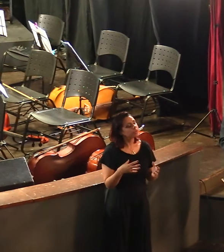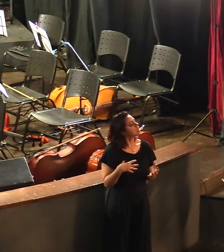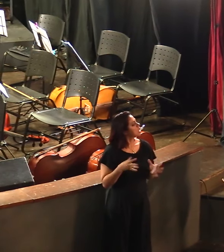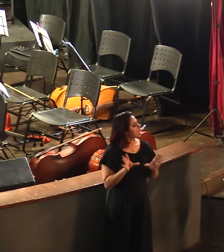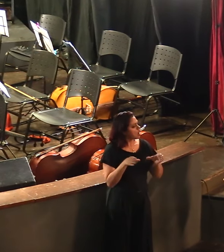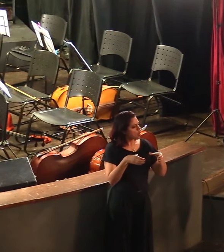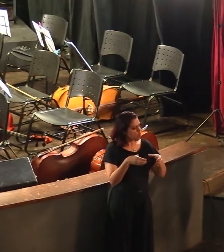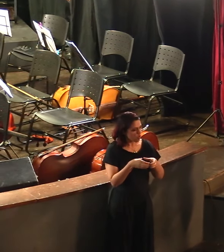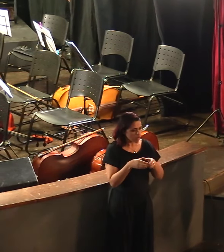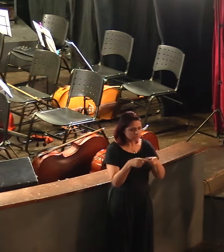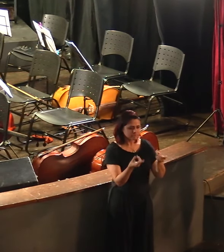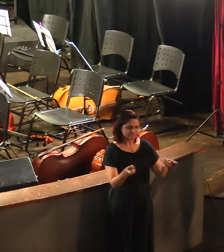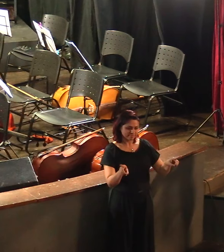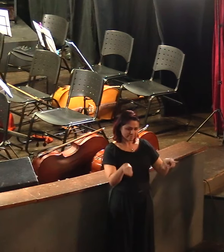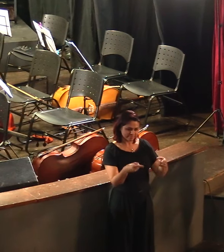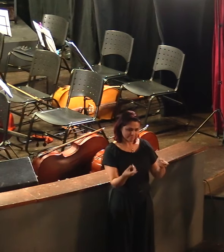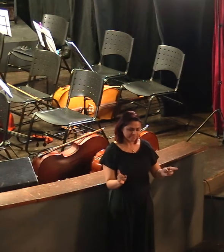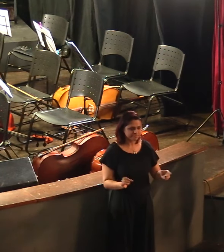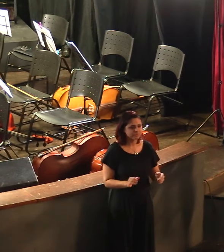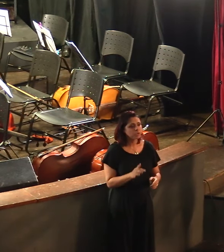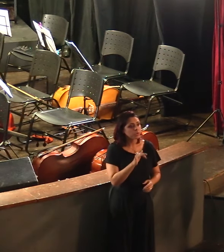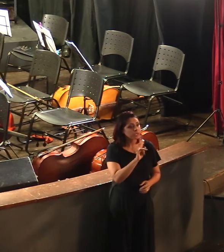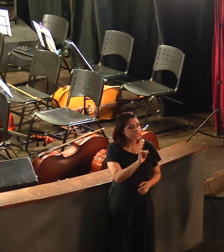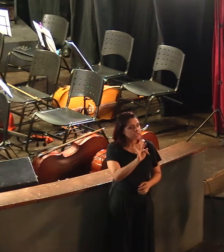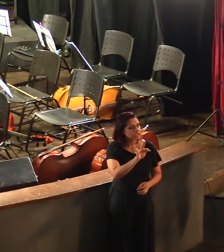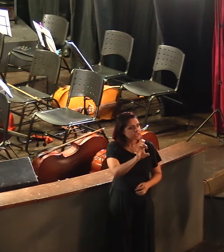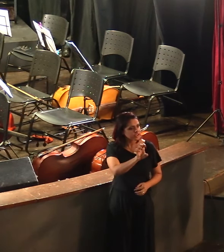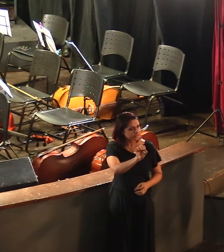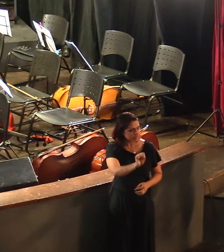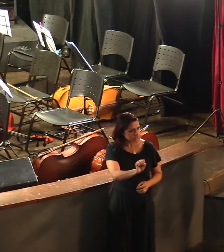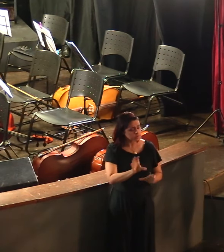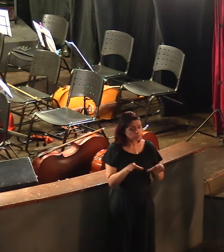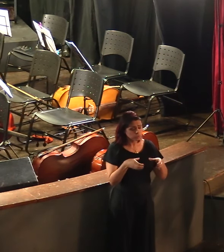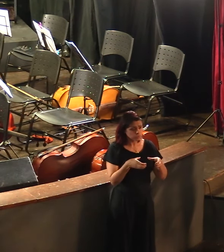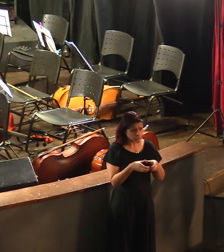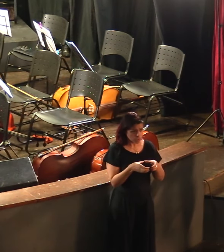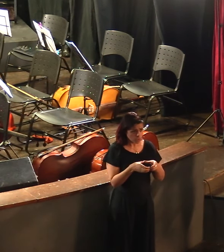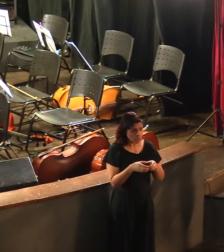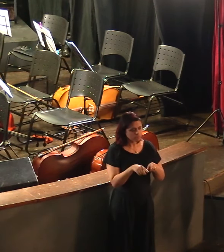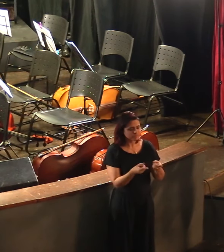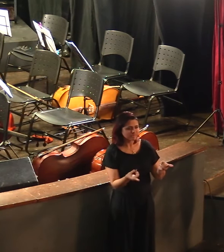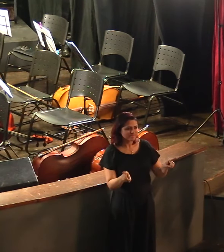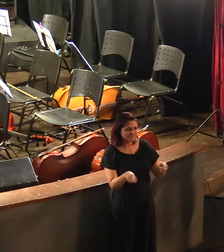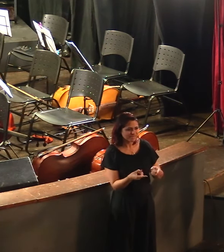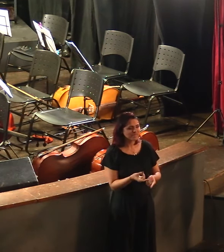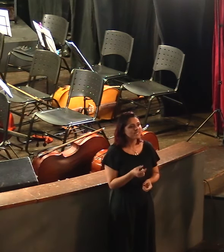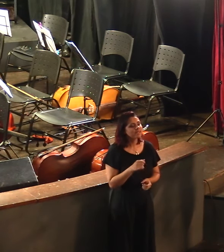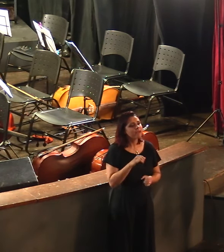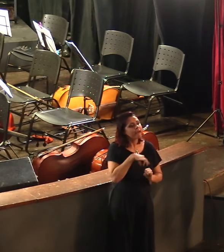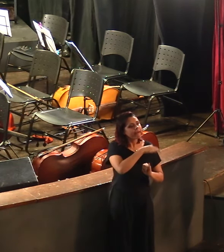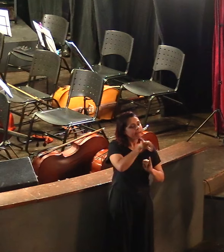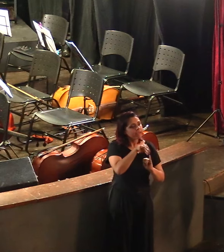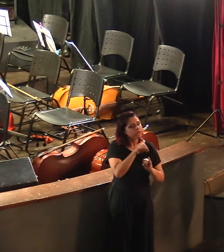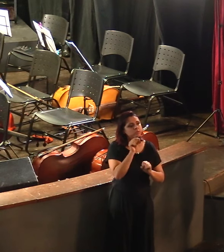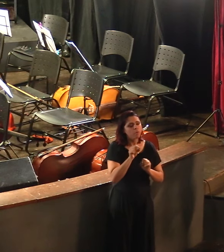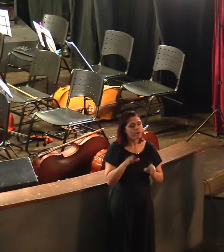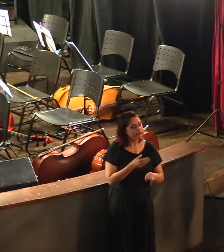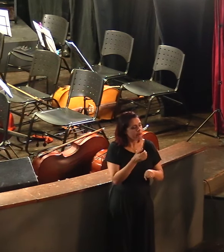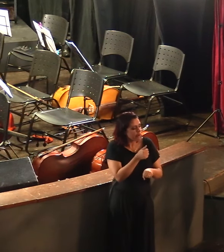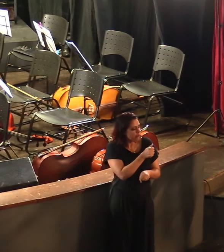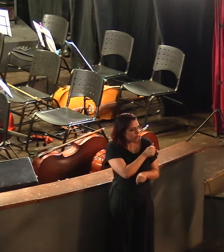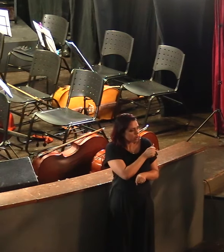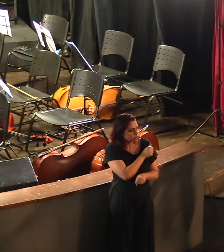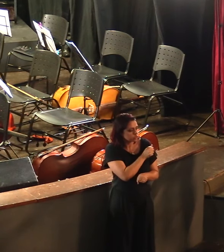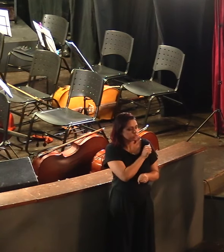Orquestra de Câmara do IFES. A Orquestra de Câmara do IFES é formada por alunos do curso de formação inicial